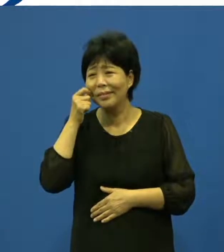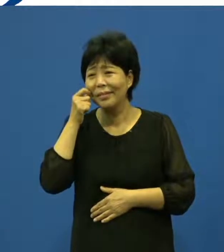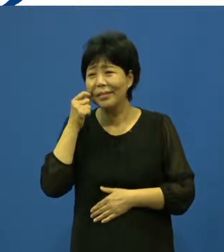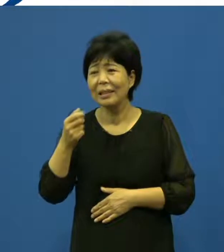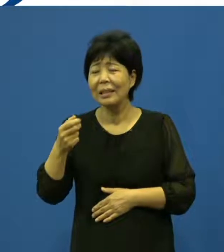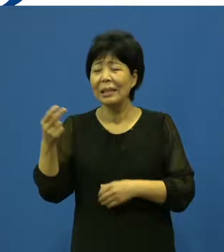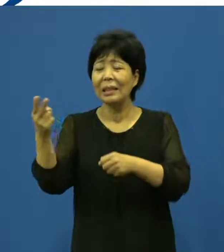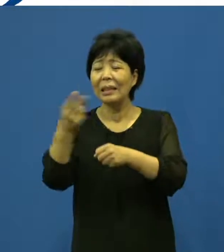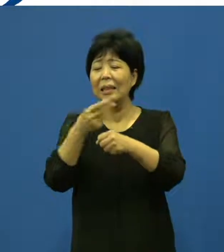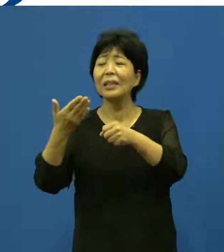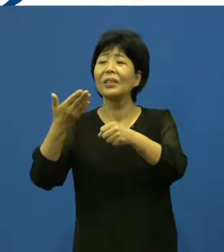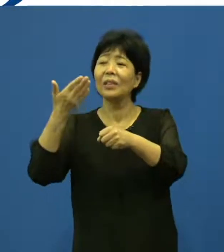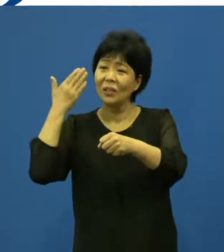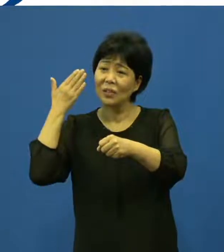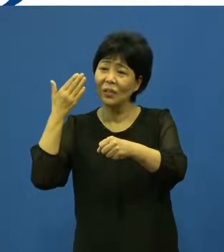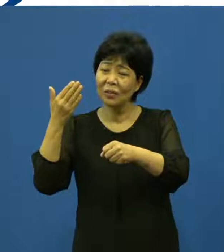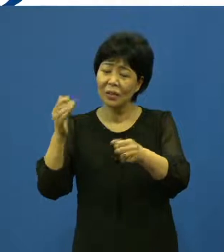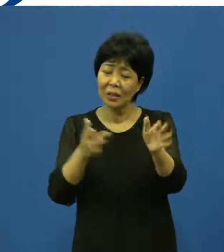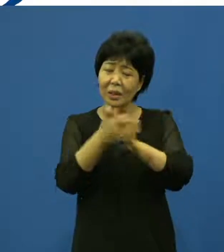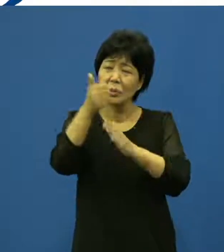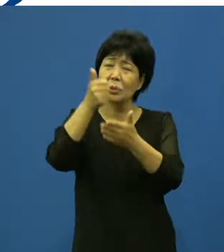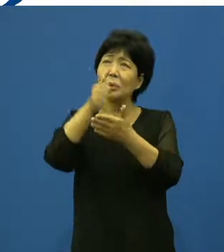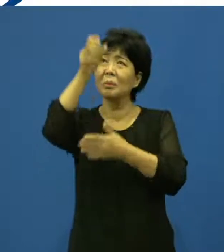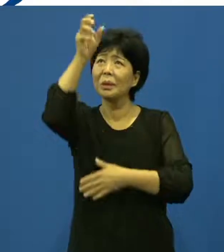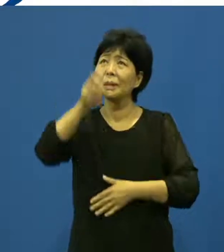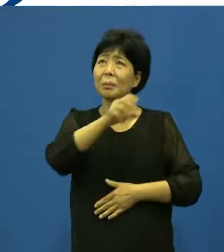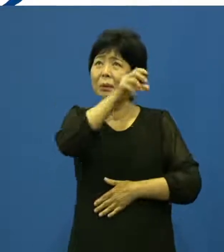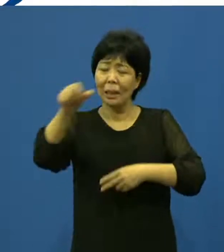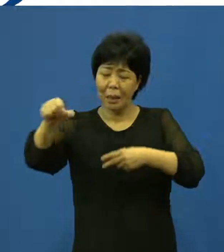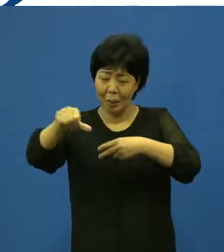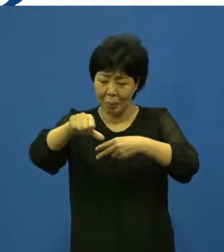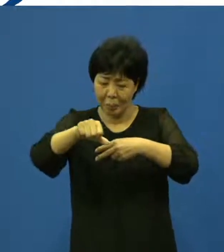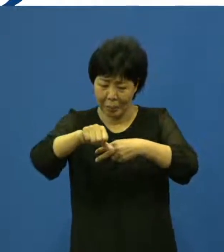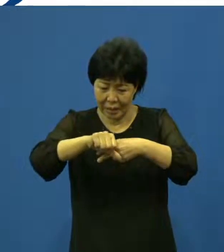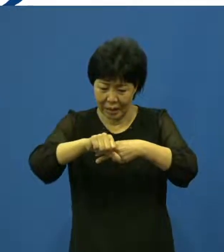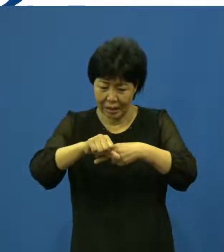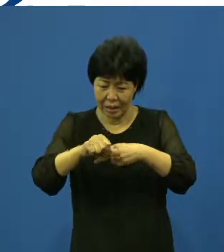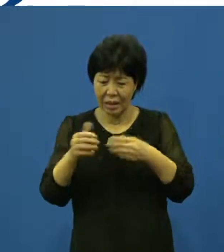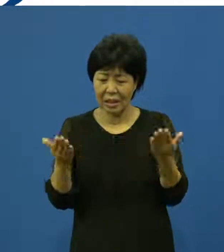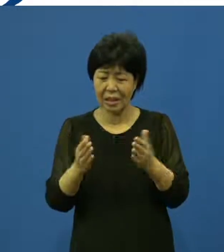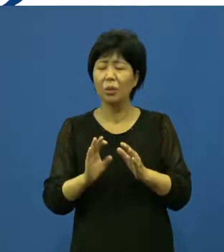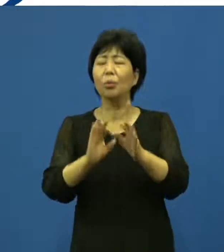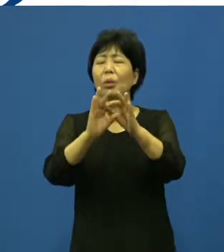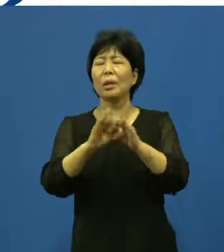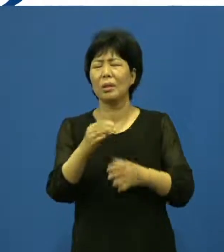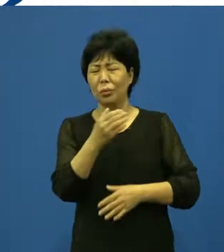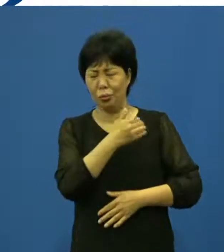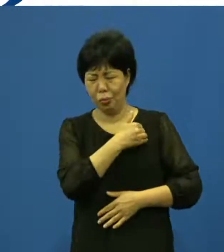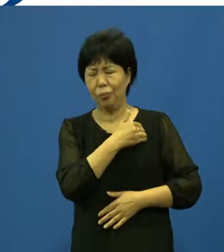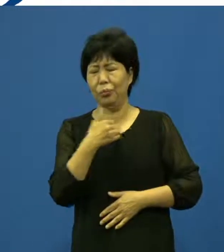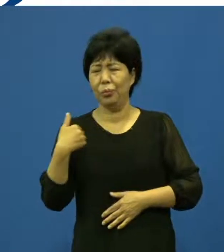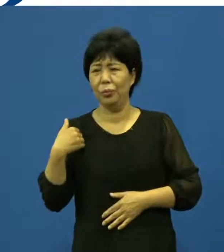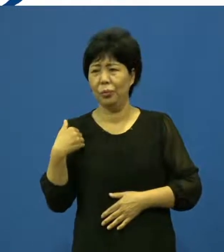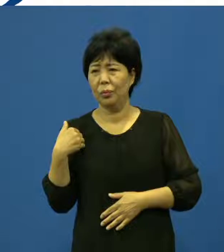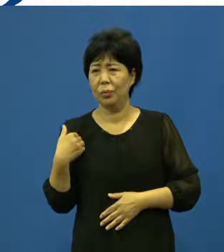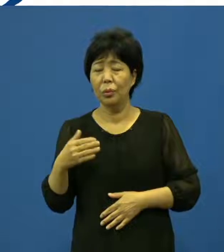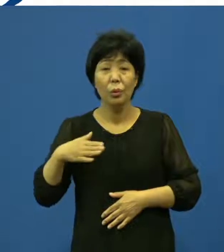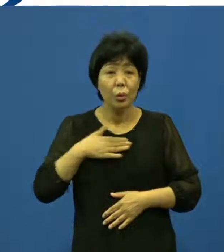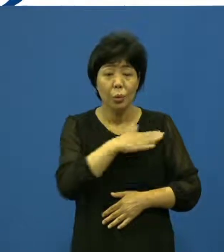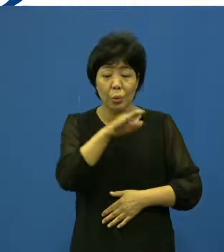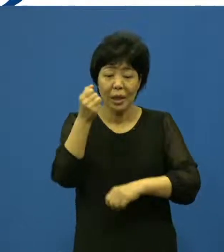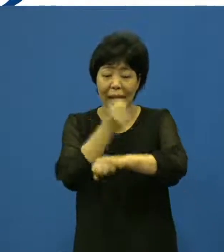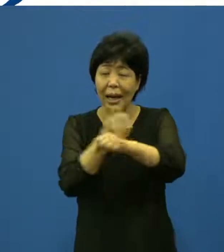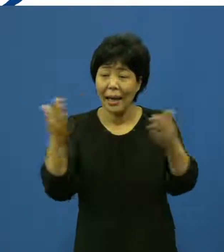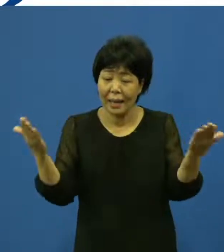2000년 전에 아들을 십자가에 매다신 사건으로 충분합니다. 그 은혜를 깨닫는 것입니다. 그리고